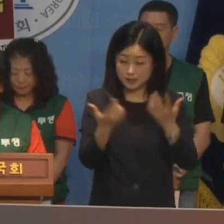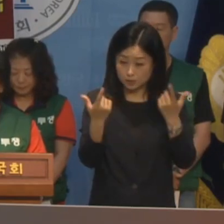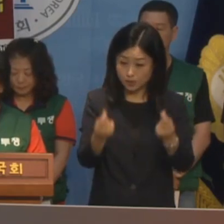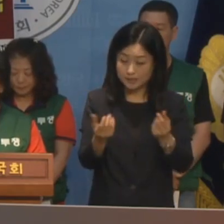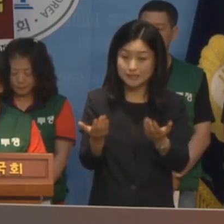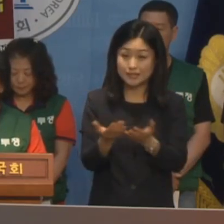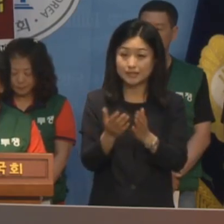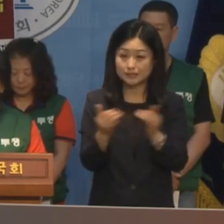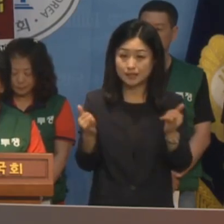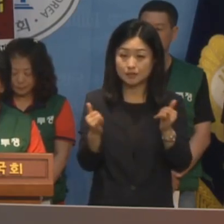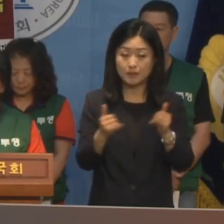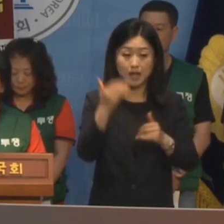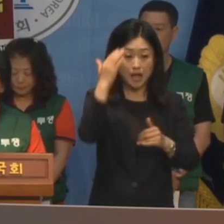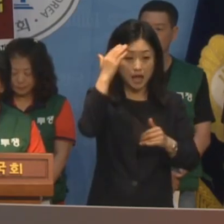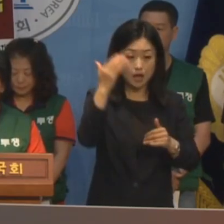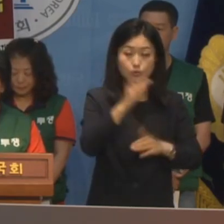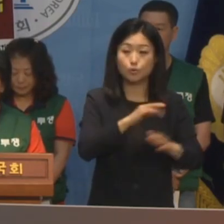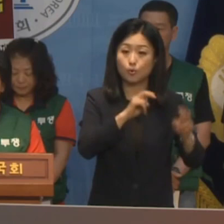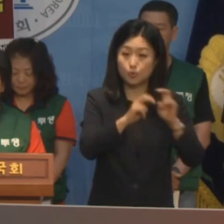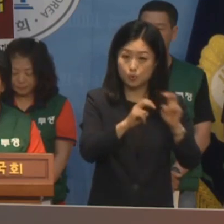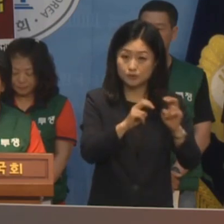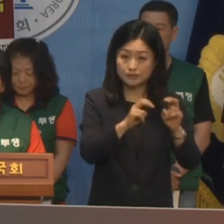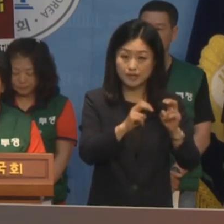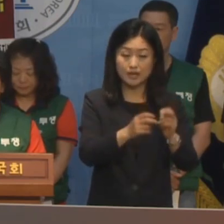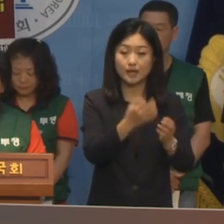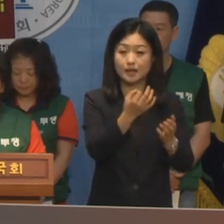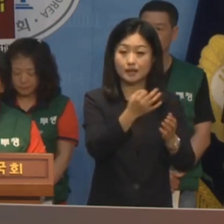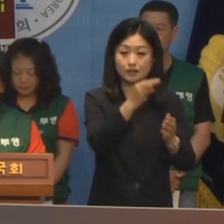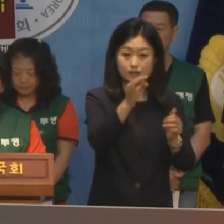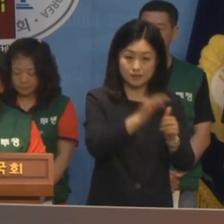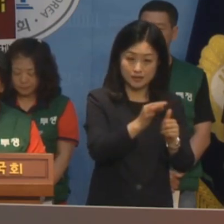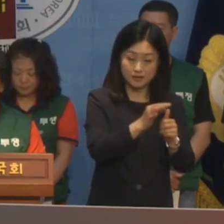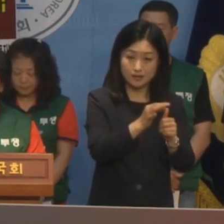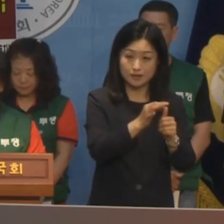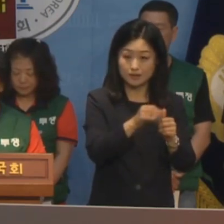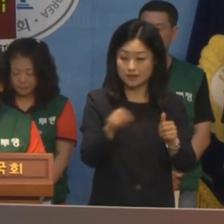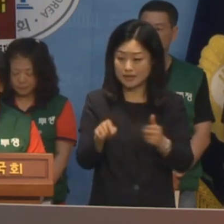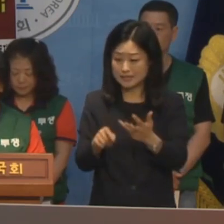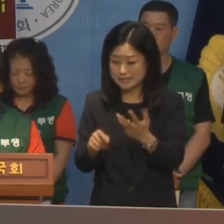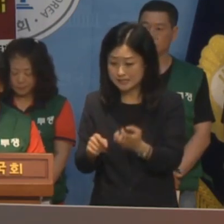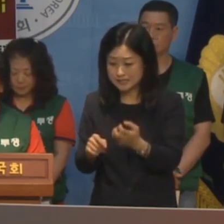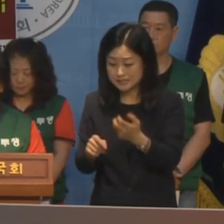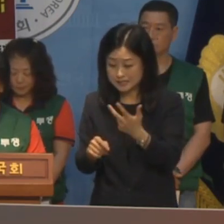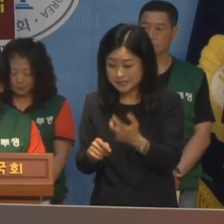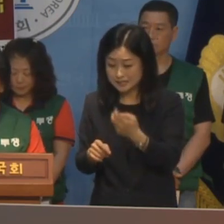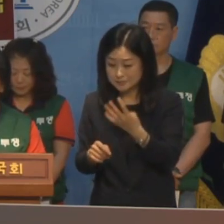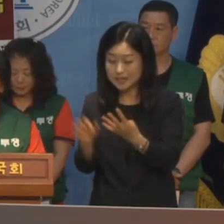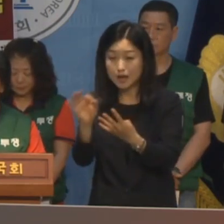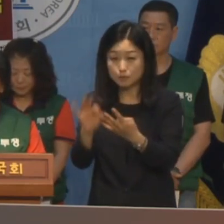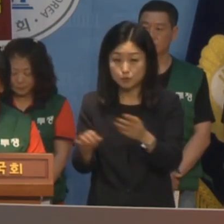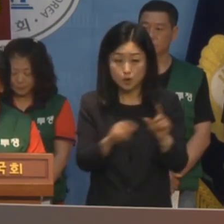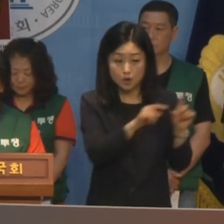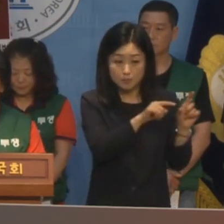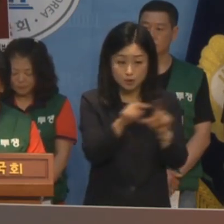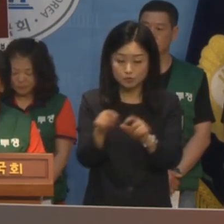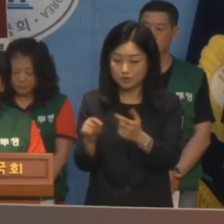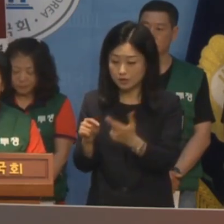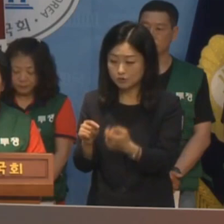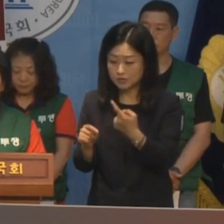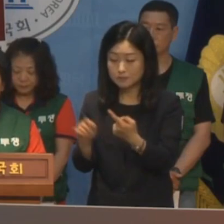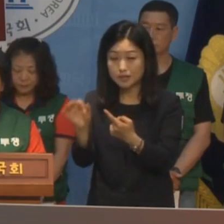하는 한국도로공사 서비스 요금수납원 초임임금의 74%, 평균임금의